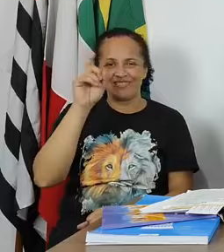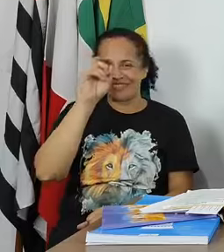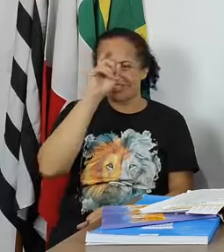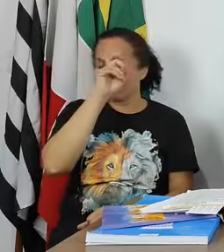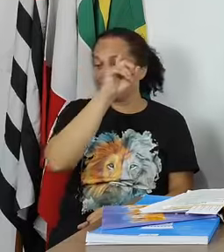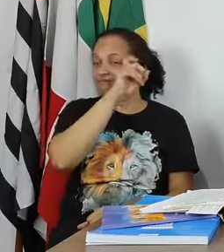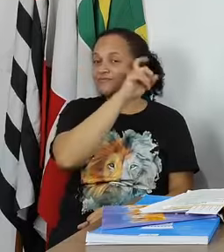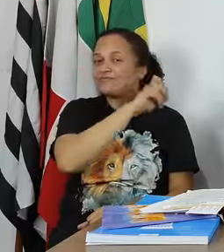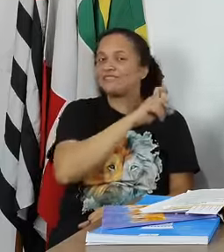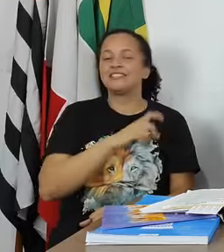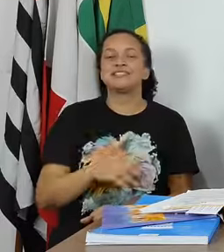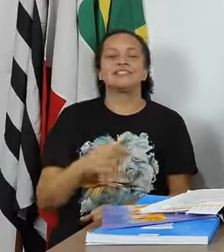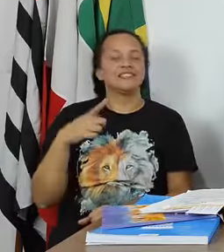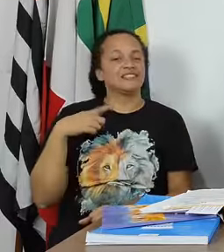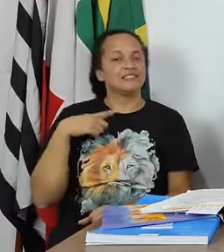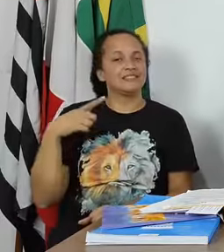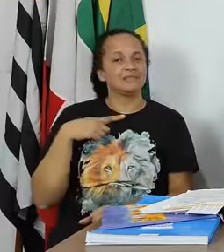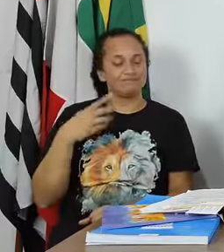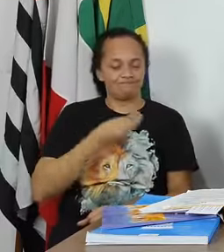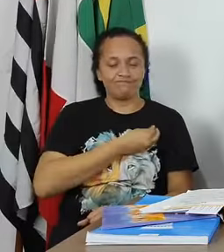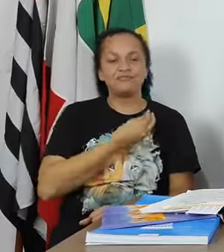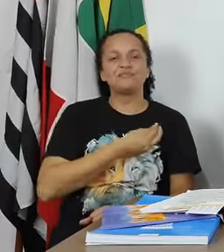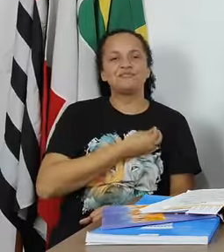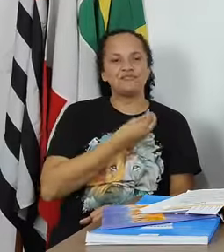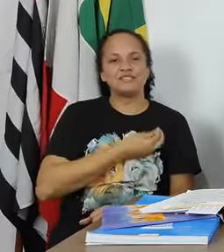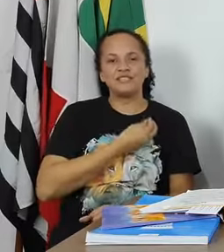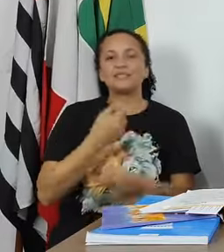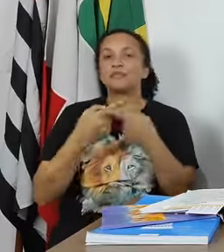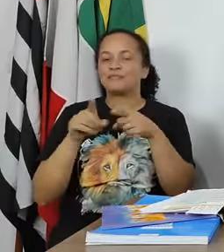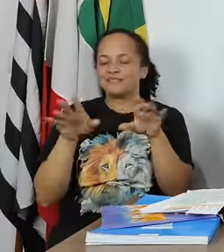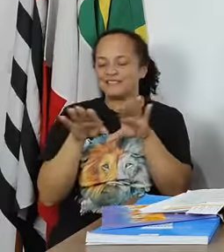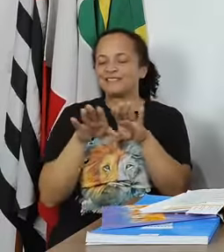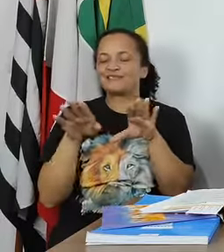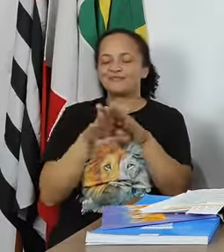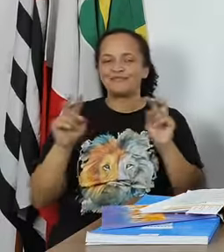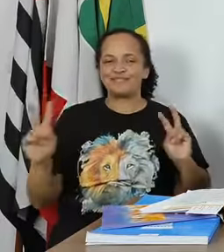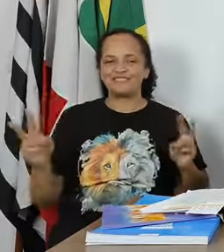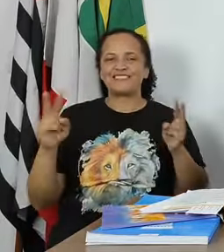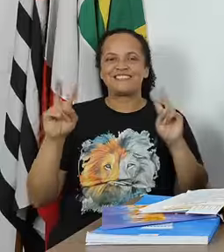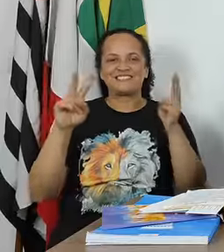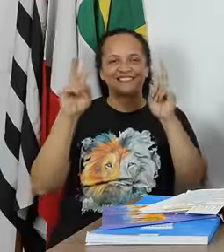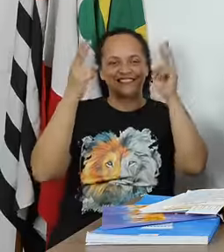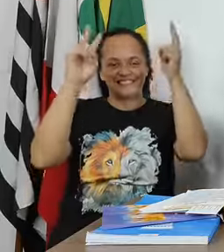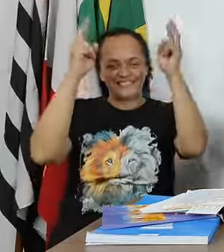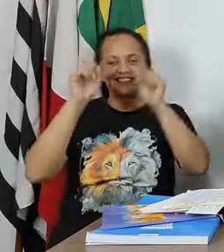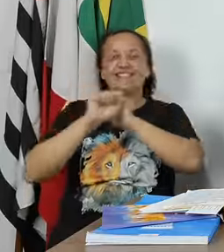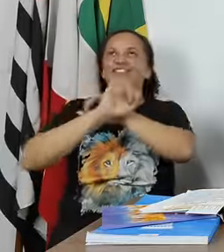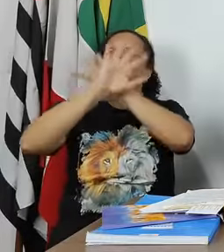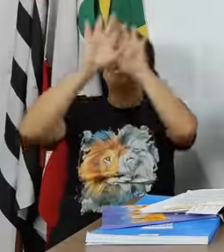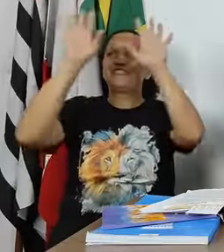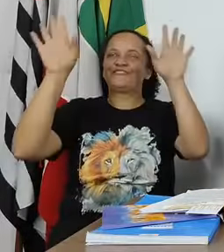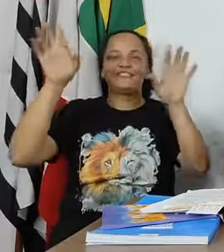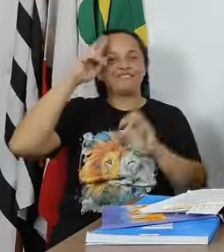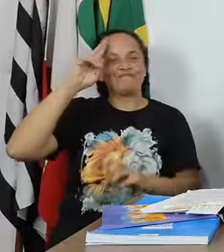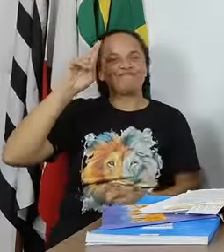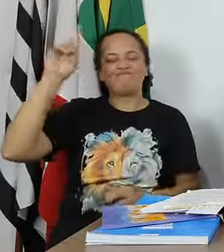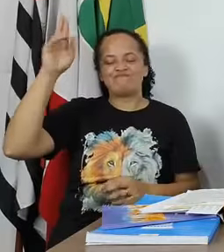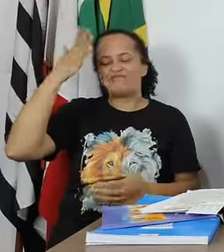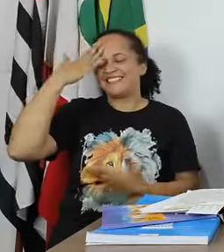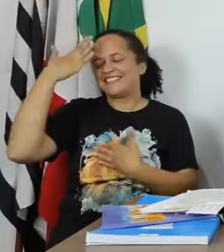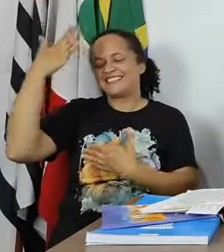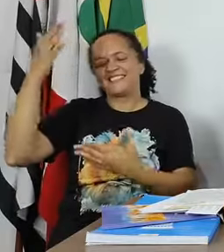nesses momentos difíceis que temos passado, mas também com vitórias, né? Que vamos glorificar, vamos enaltecer as nossas vitórias também, que